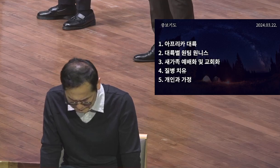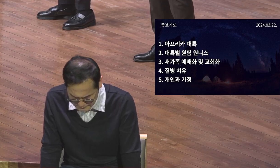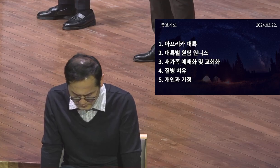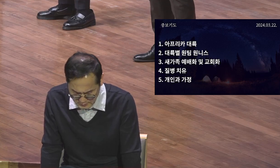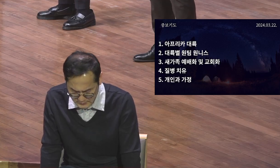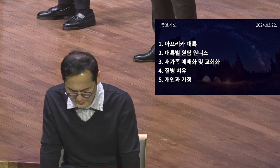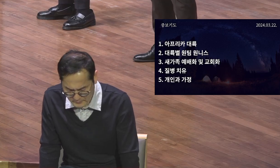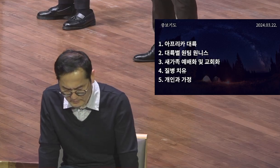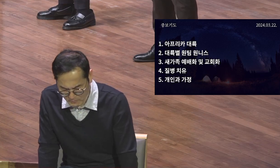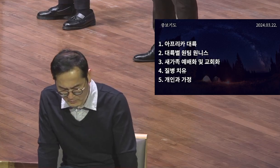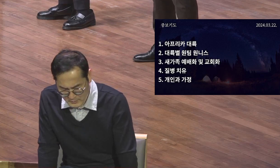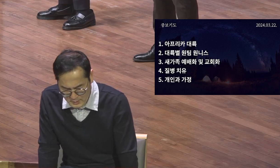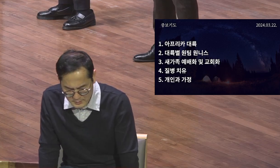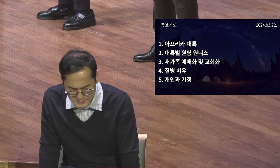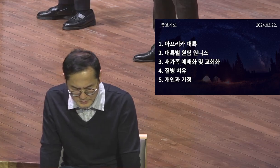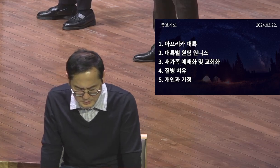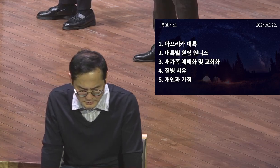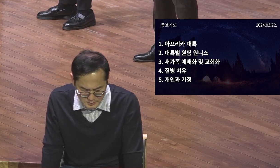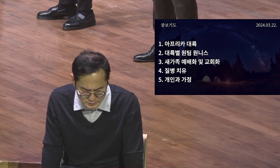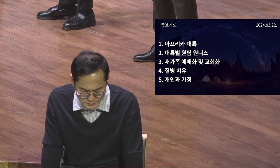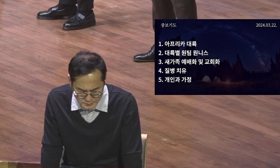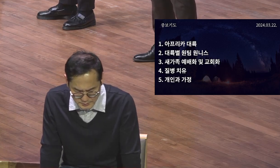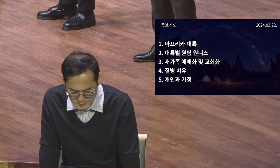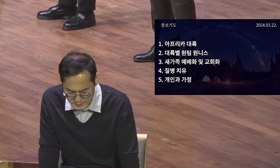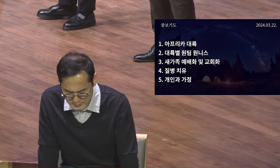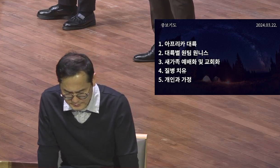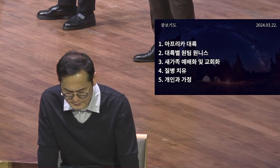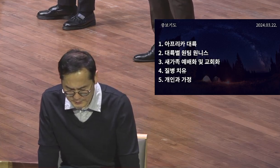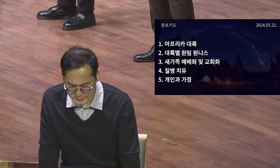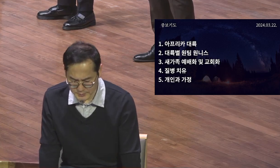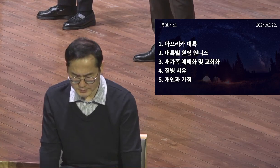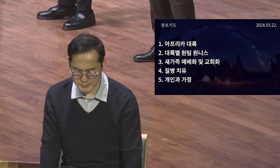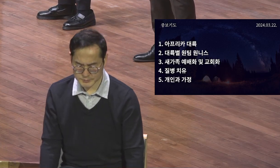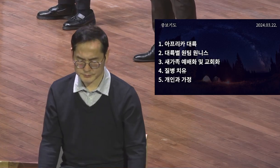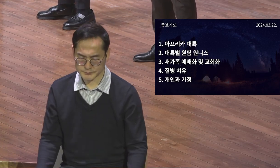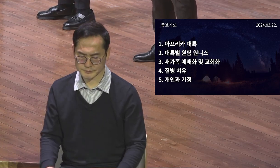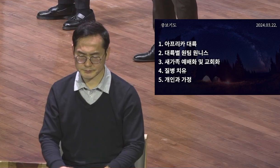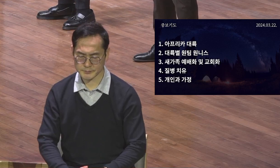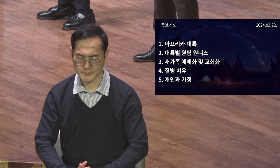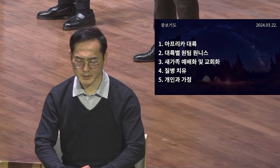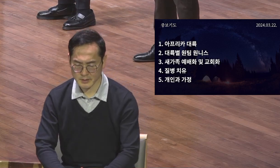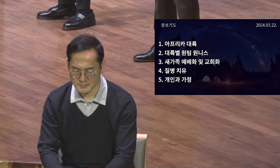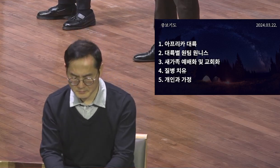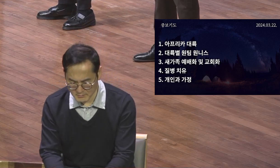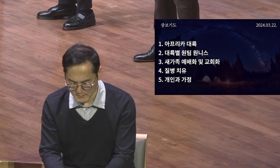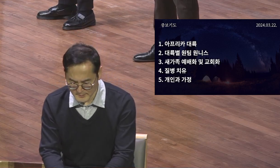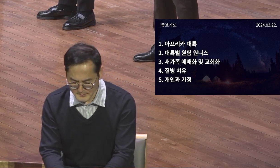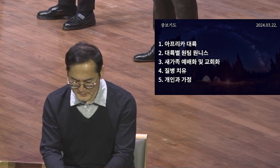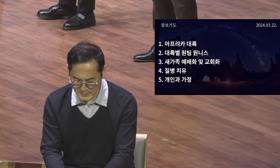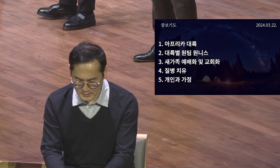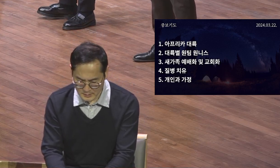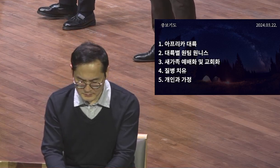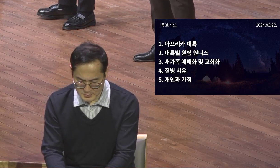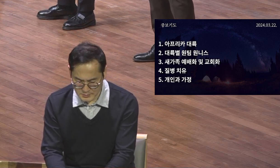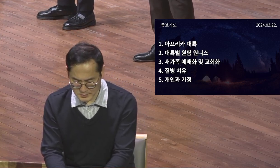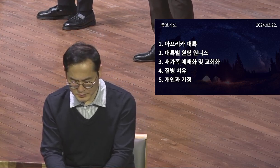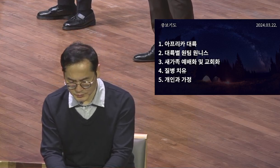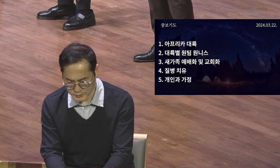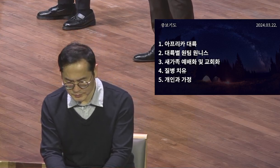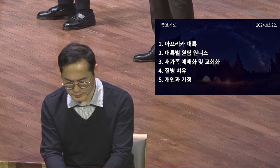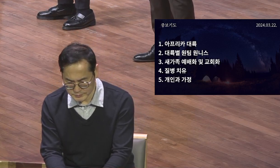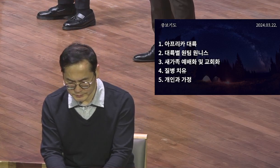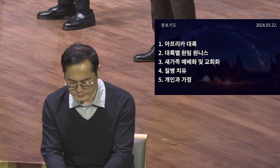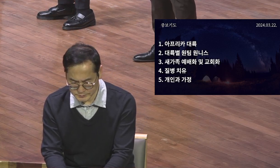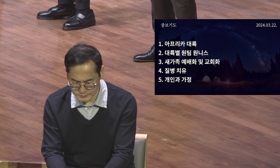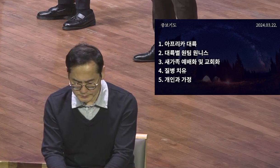1500명을 모인 그 LTS 집회를 진행하십니다. 5만 명이 모이는 대규모 집회도 진행하십니다. 아버지께서 집회 속에서